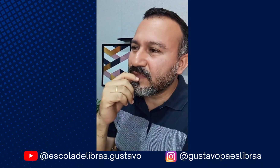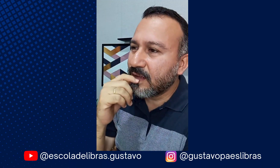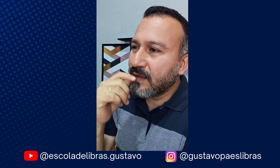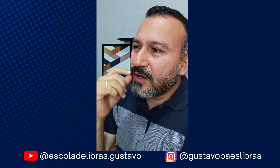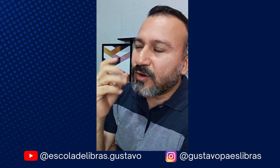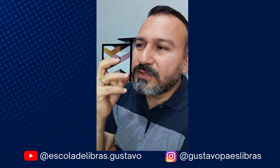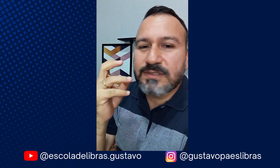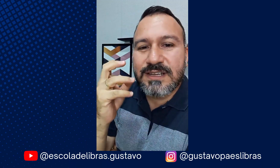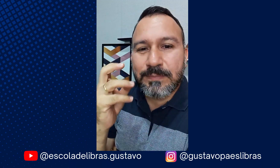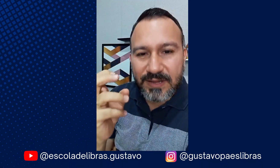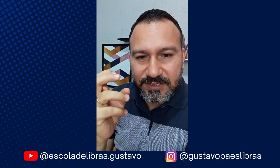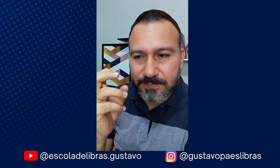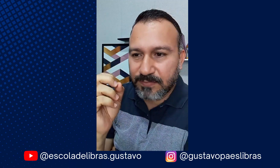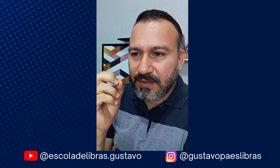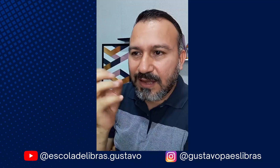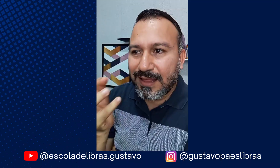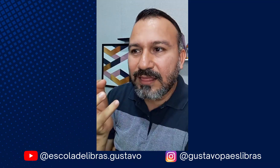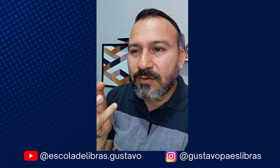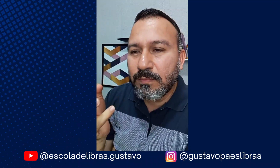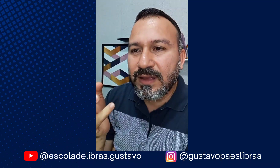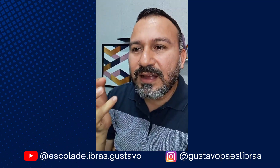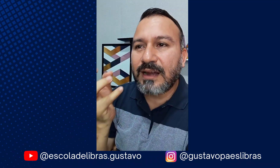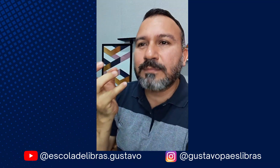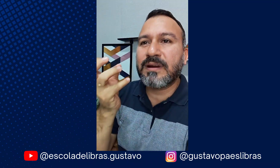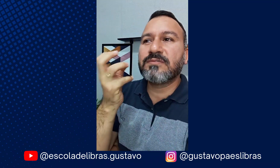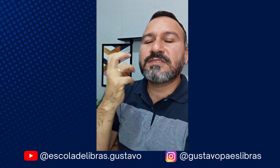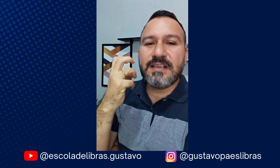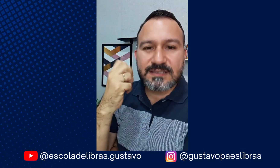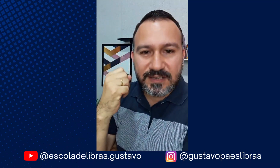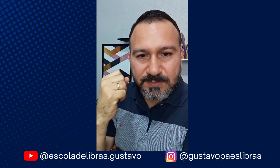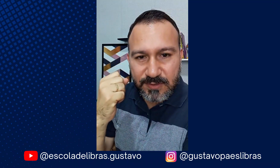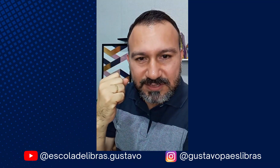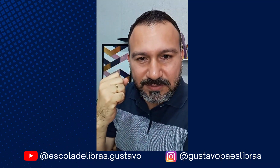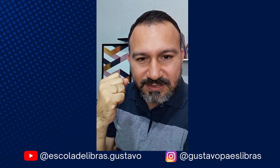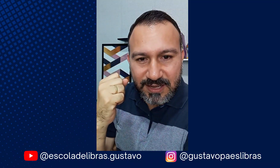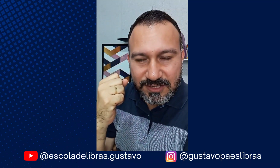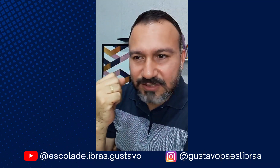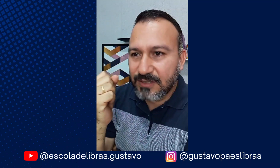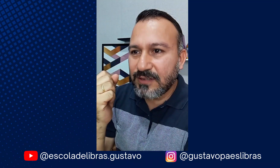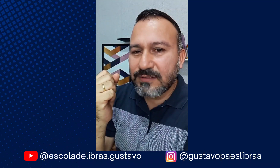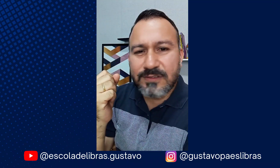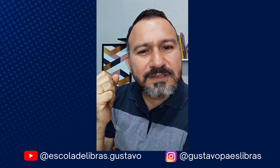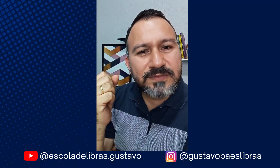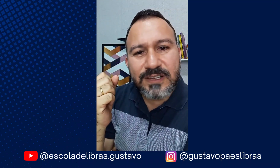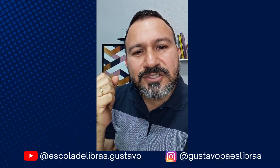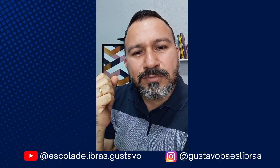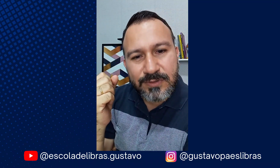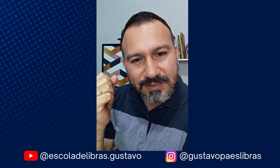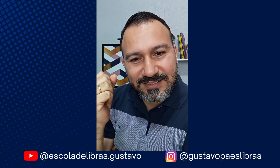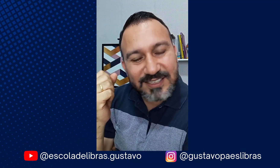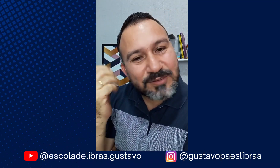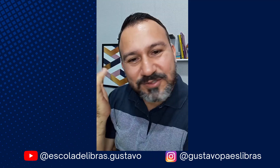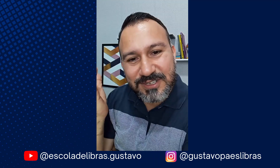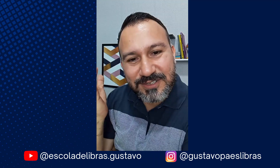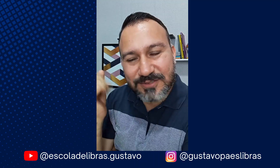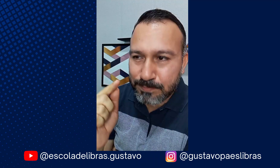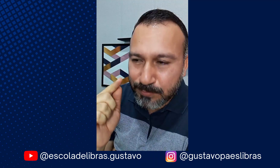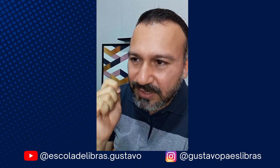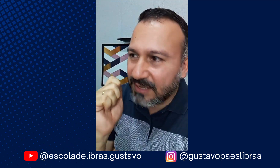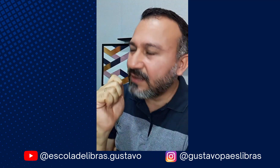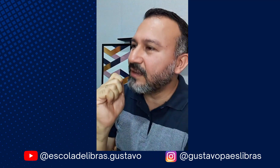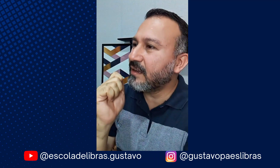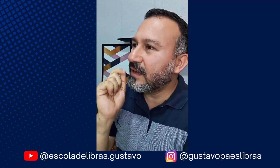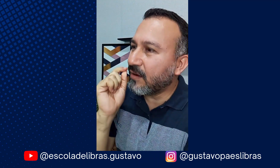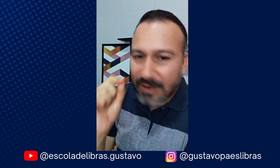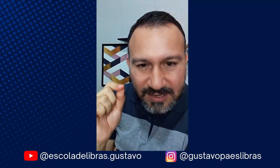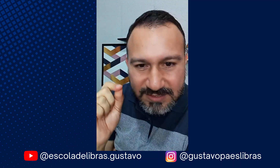vocês. Quando você aprende a não pegar para você essa responsabilidade, você fica de boa, você dá um sorriso.